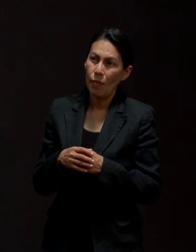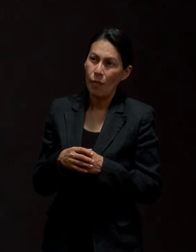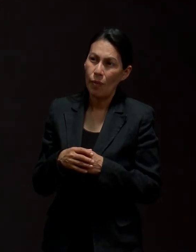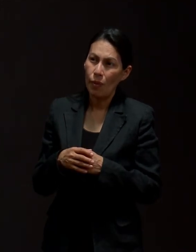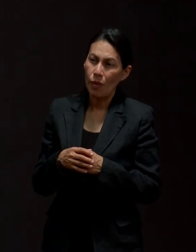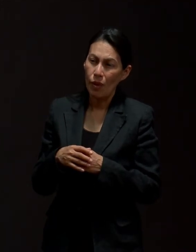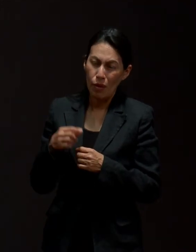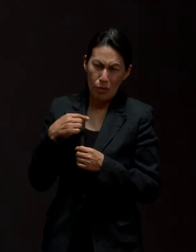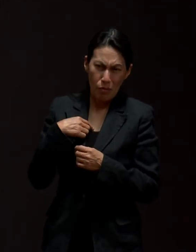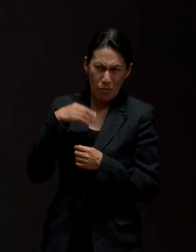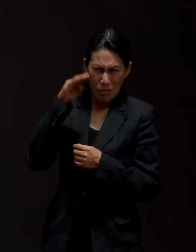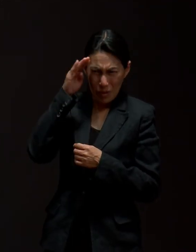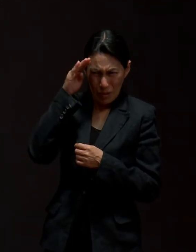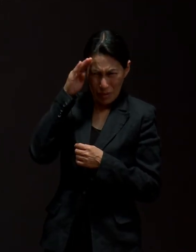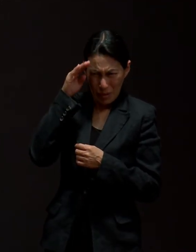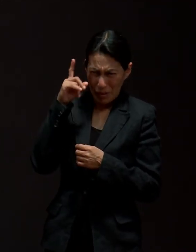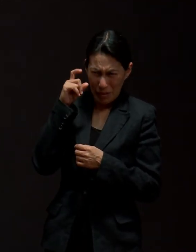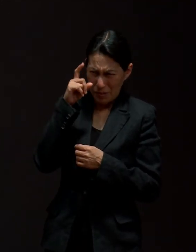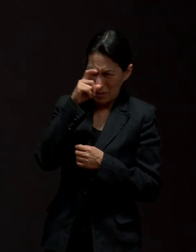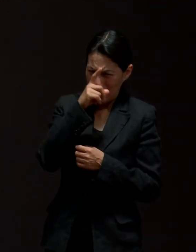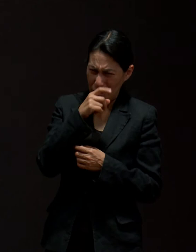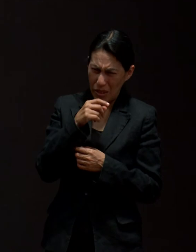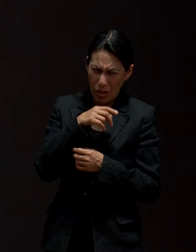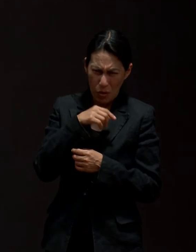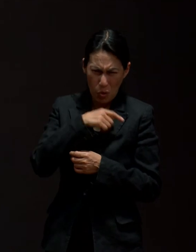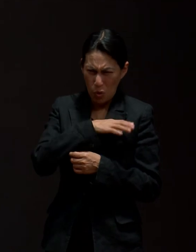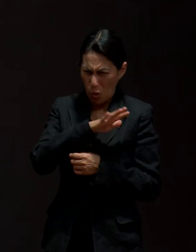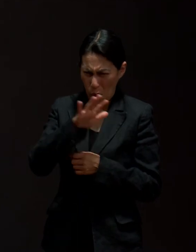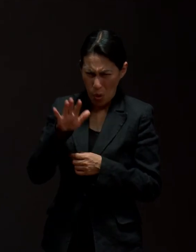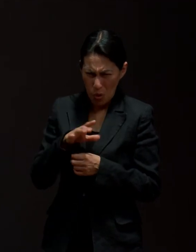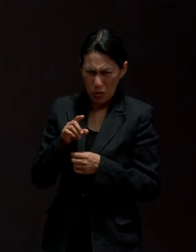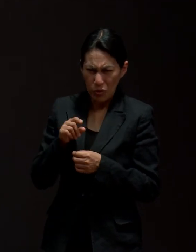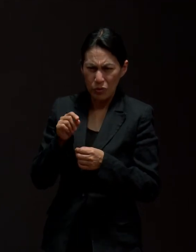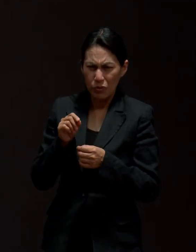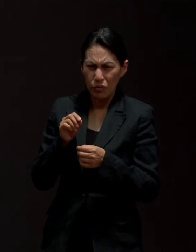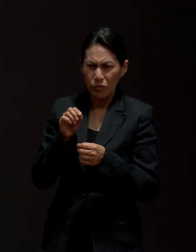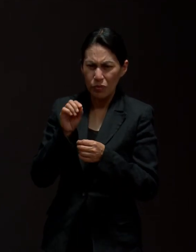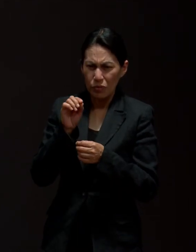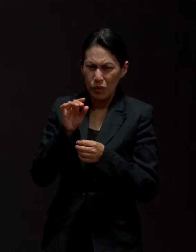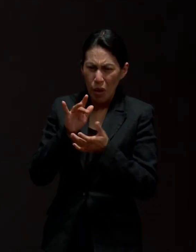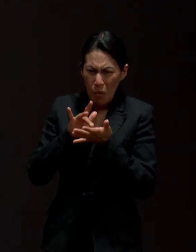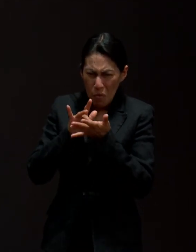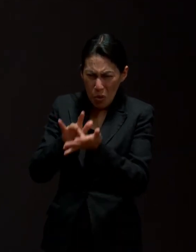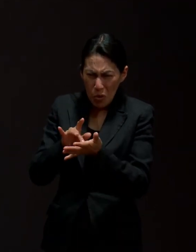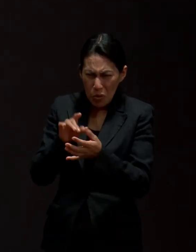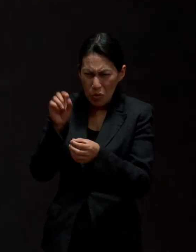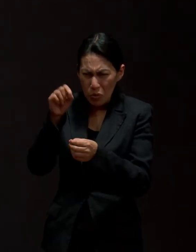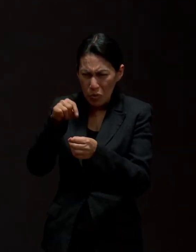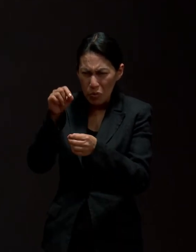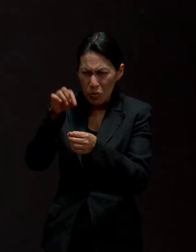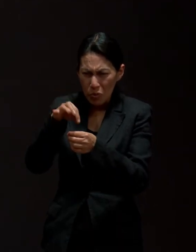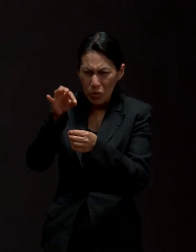que entre nosotros, o sea, ella pensaba a nosotros realmente difícil poderlas, aunque todos tratamos de dar.